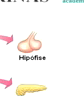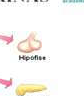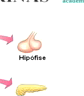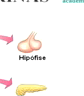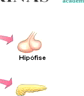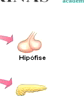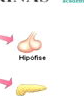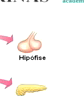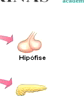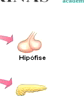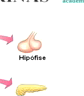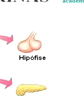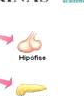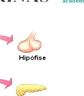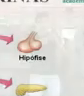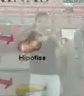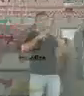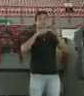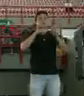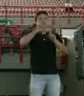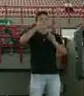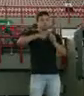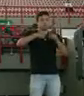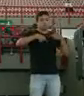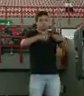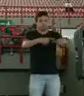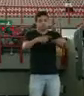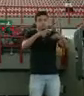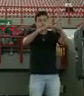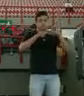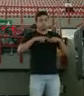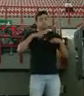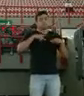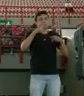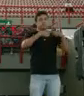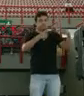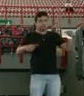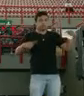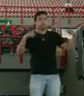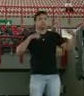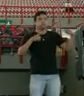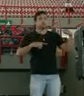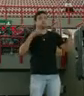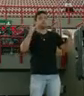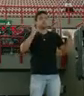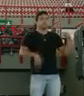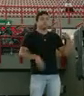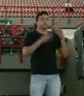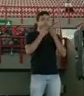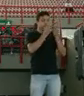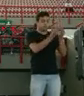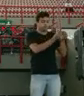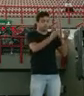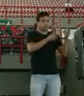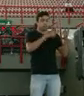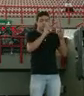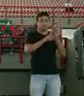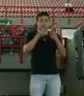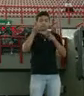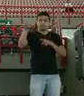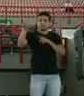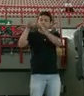reprodutivos. O nosso material tem muitas questões sobre essas duas últimas, sobre a função do testículo e também